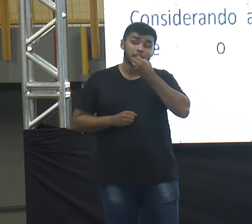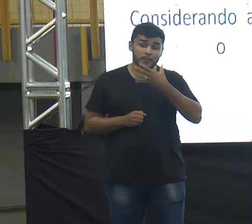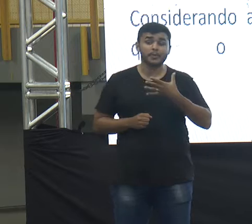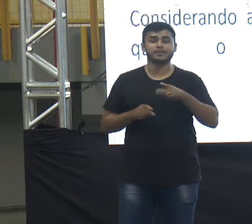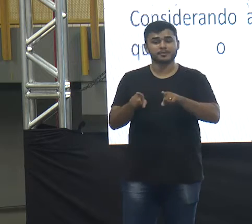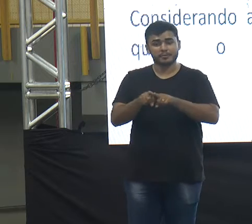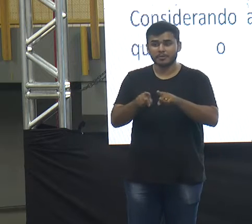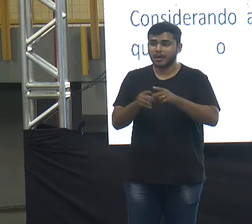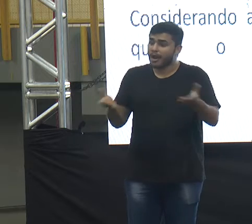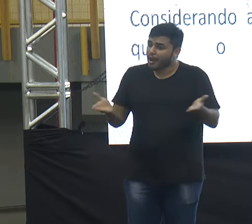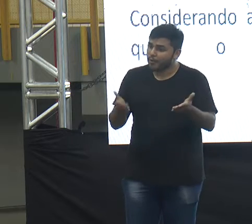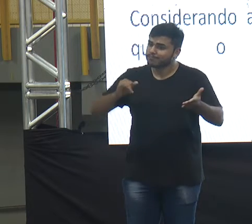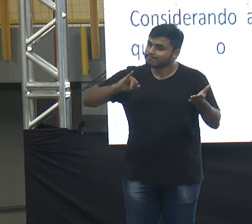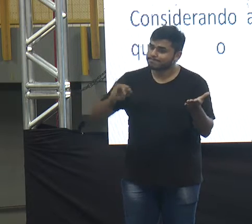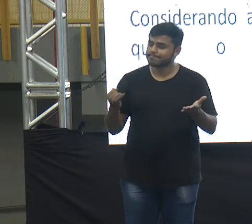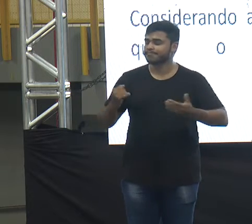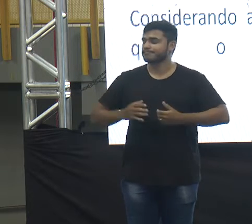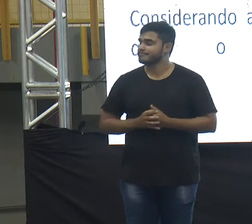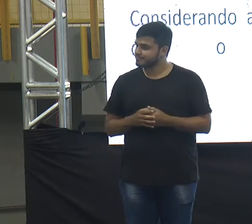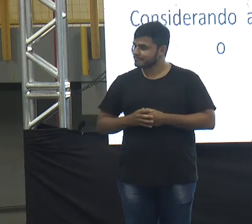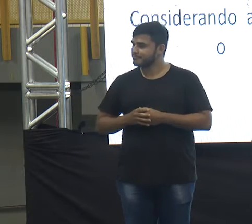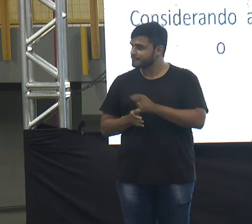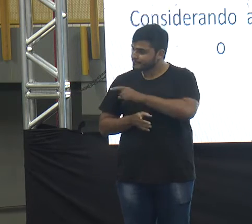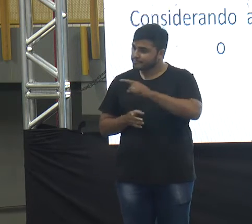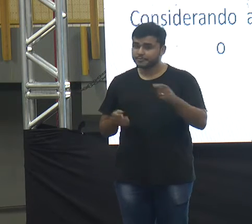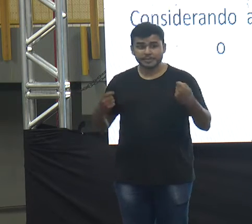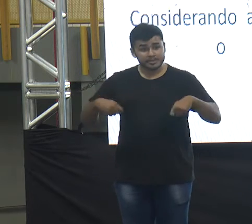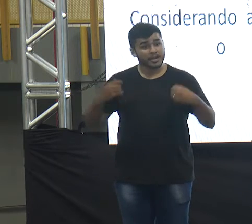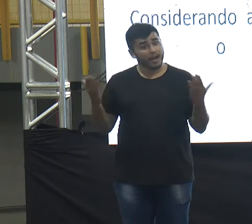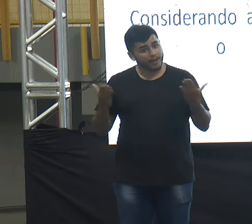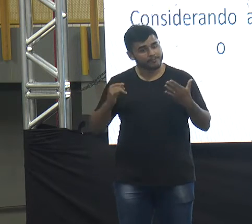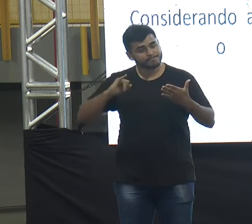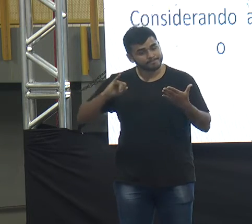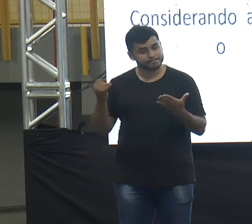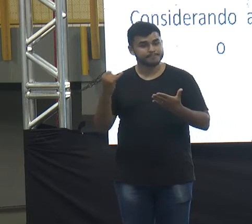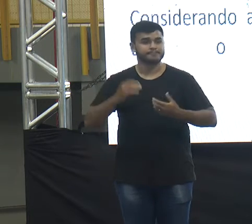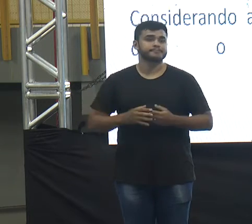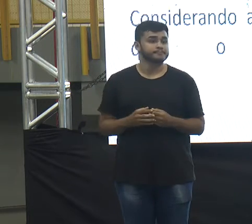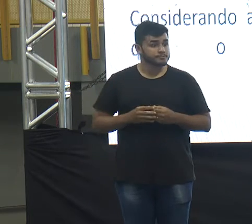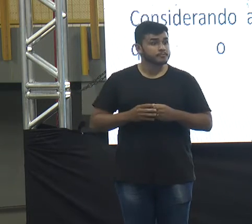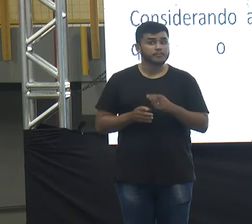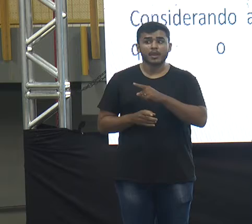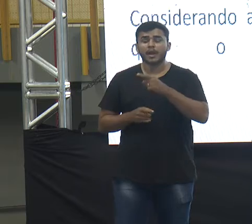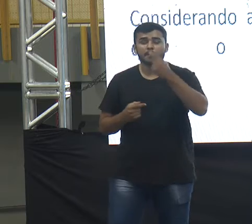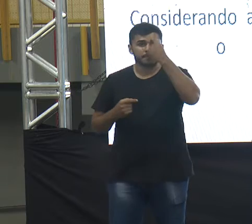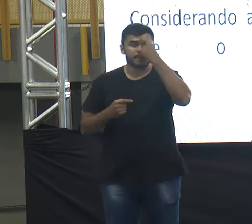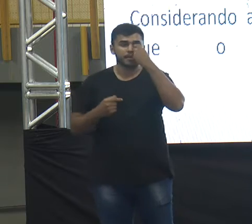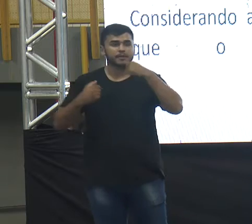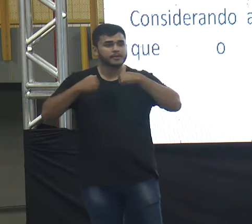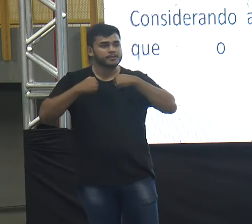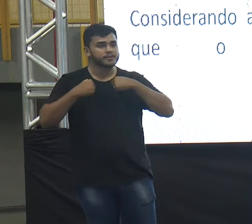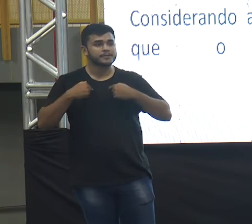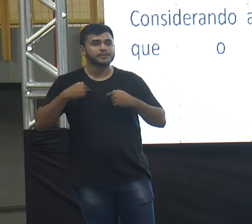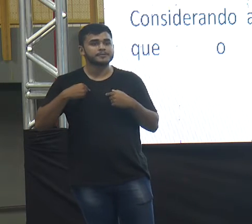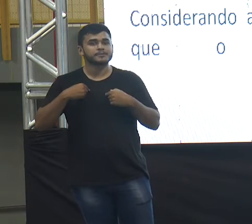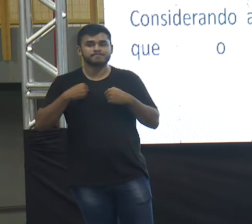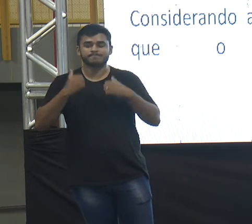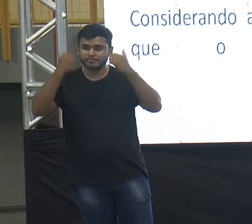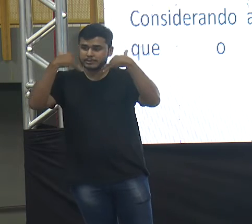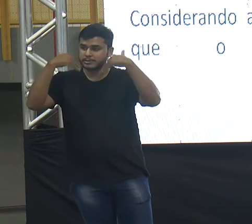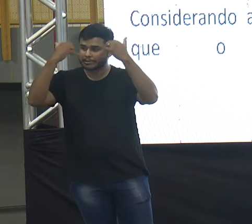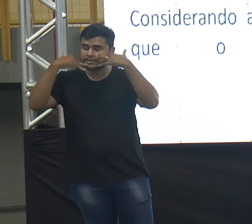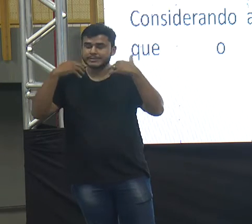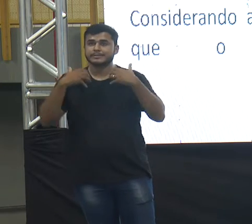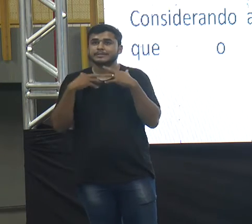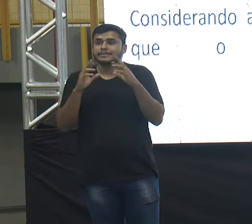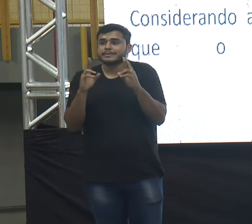Então, saboreie os momentos bons. Saboreie os momentos felizes. Por isso que eu fiquei suando para chegar aqui. Para estar